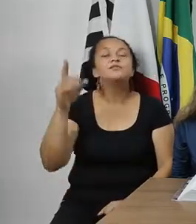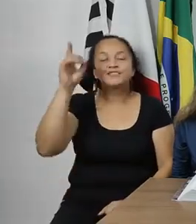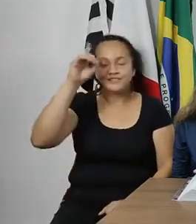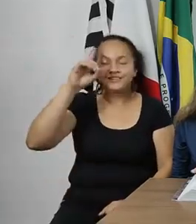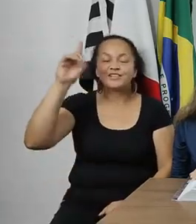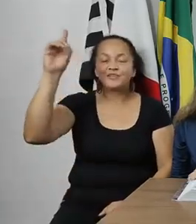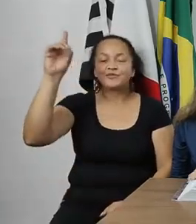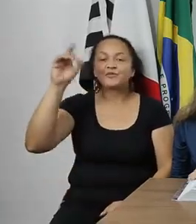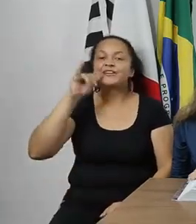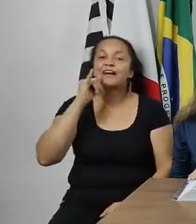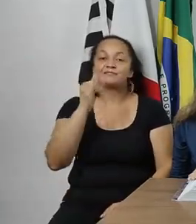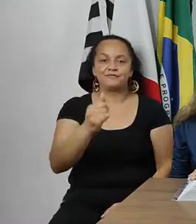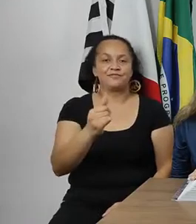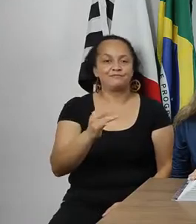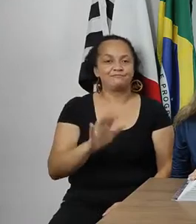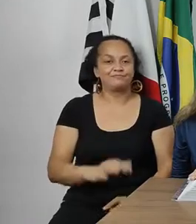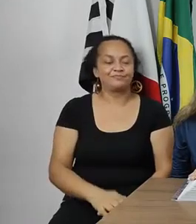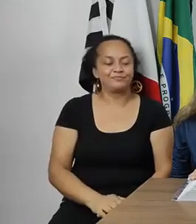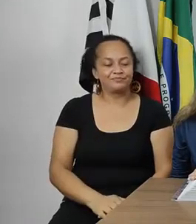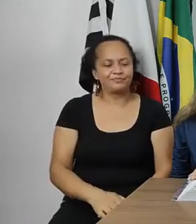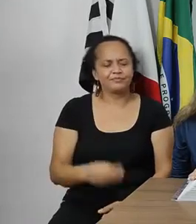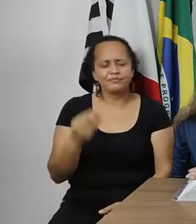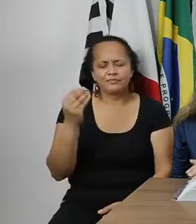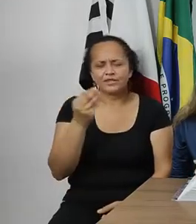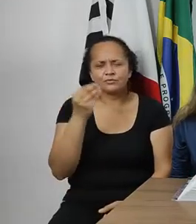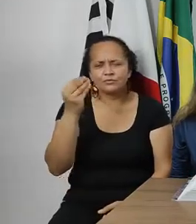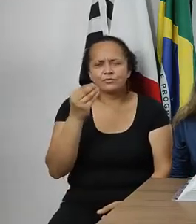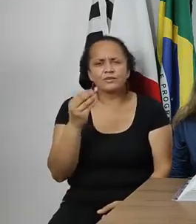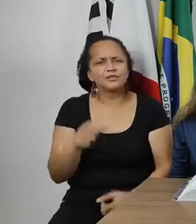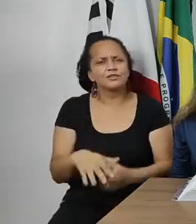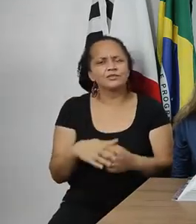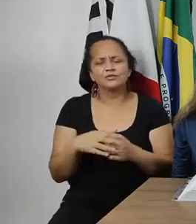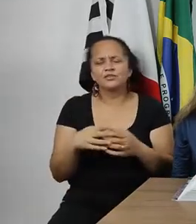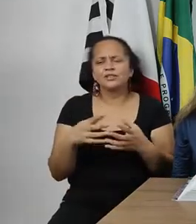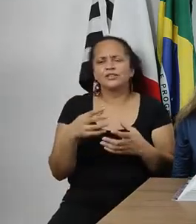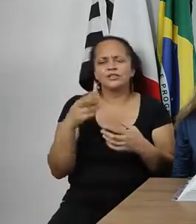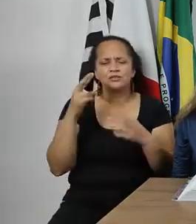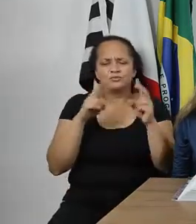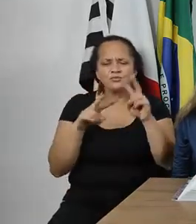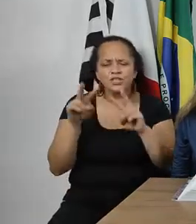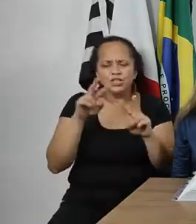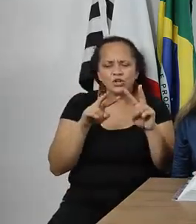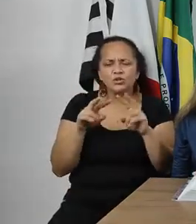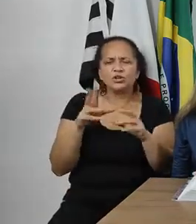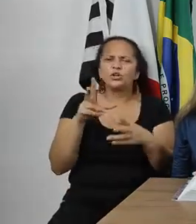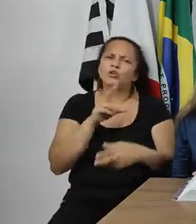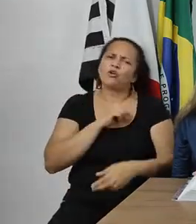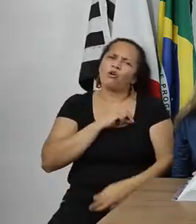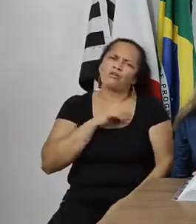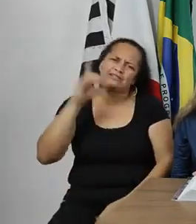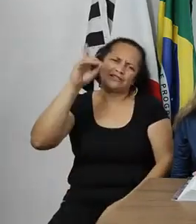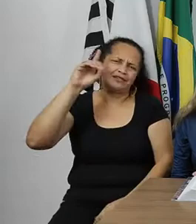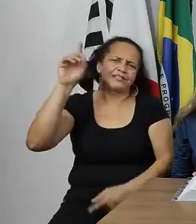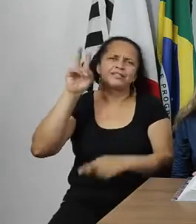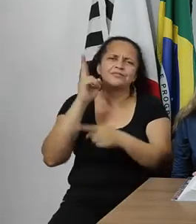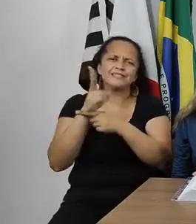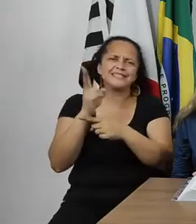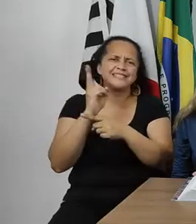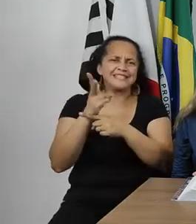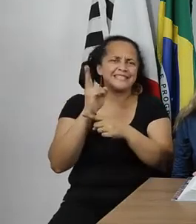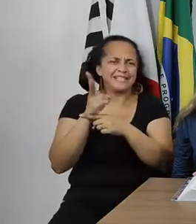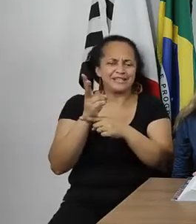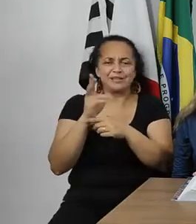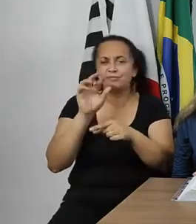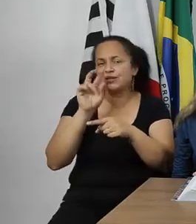falei. Quando eu vejo esses versículos, eu vejo como Deus nos defende e nos protege. Ele